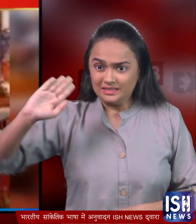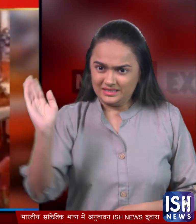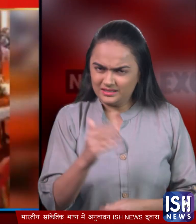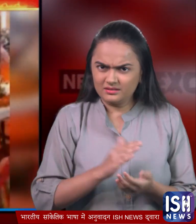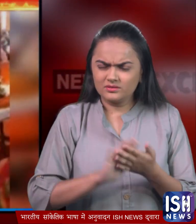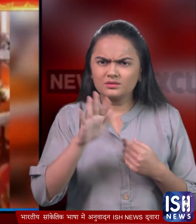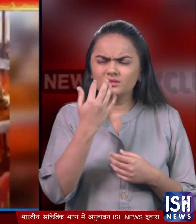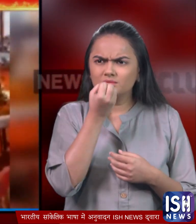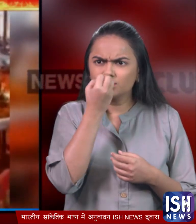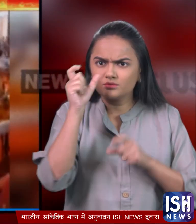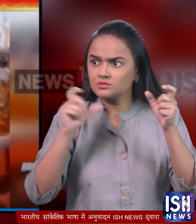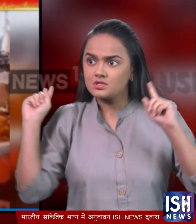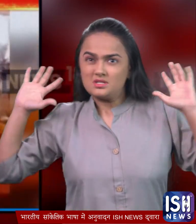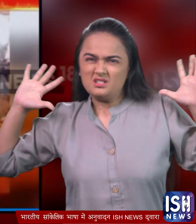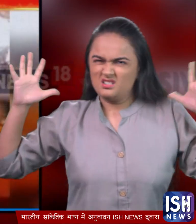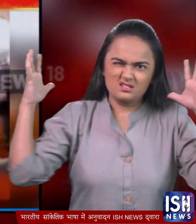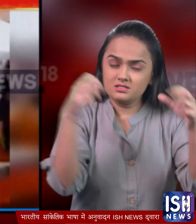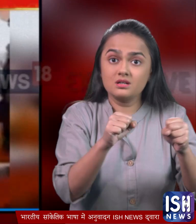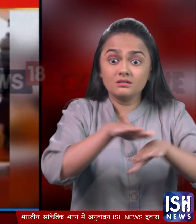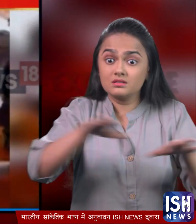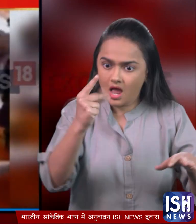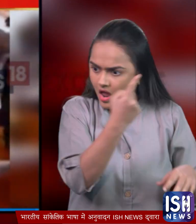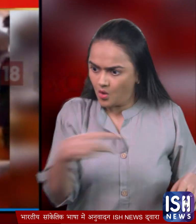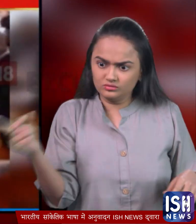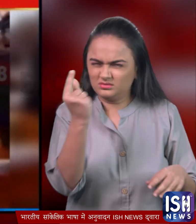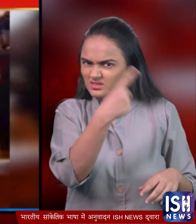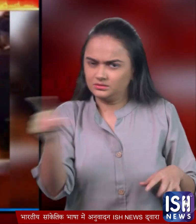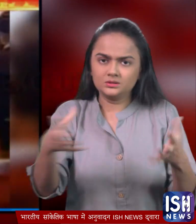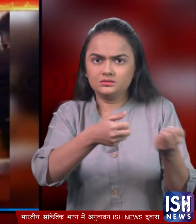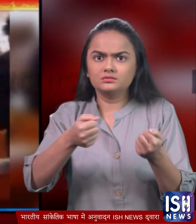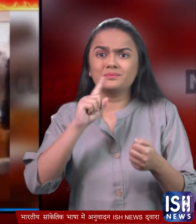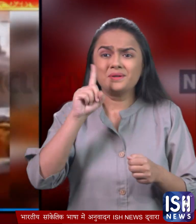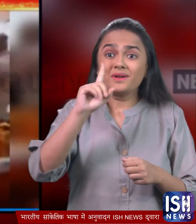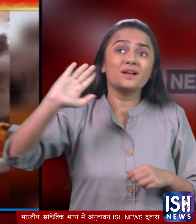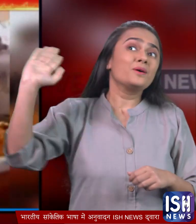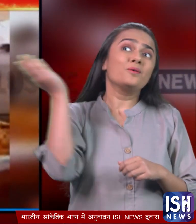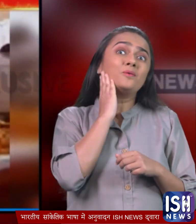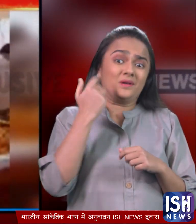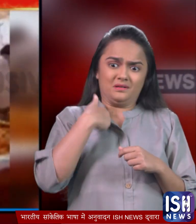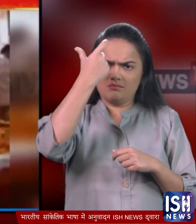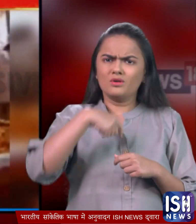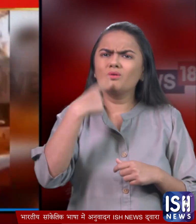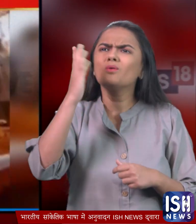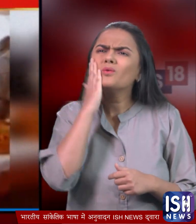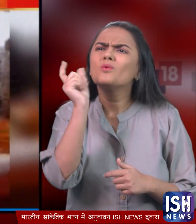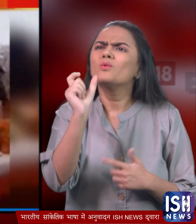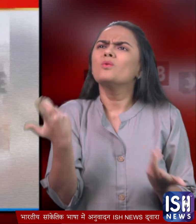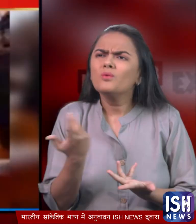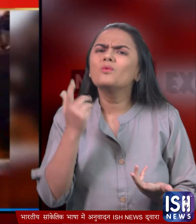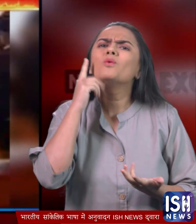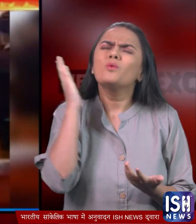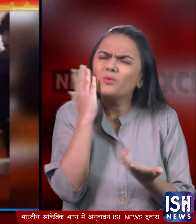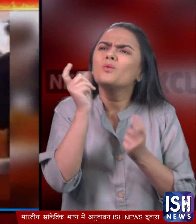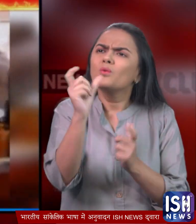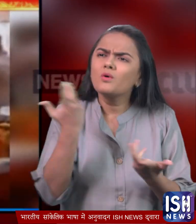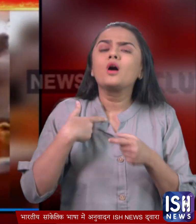जिसके बाद बीजेपी के कार्यकर्ताओं ने उन्हें जबरदस्ती मंच से नीचे उतार दिया। इस दौरान विधायक पंकज गुप्ता उनसे थप्पड़ मारने की वजह पूछते रह गए।